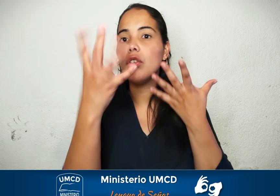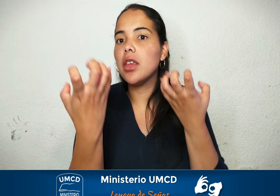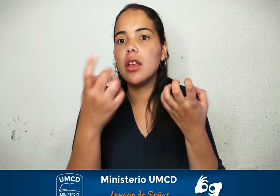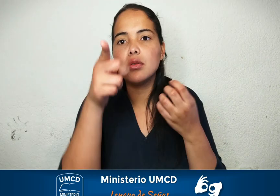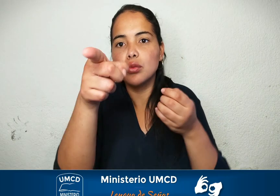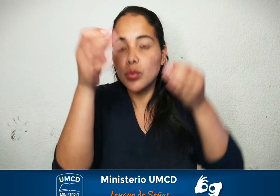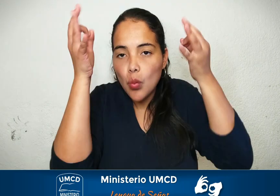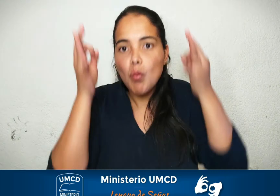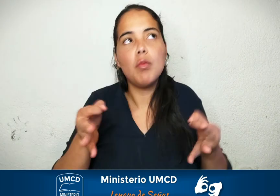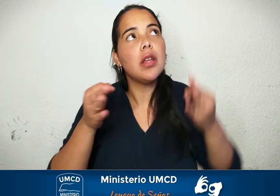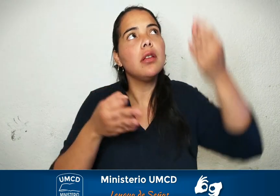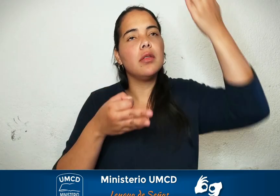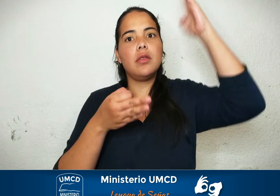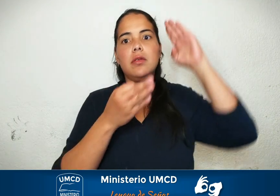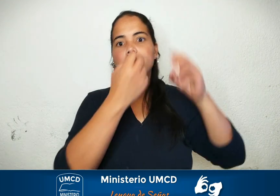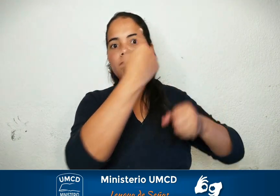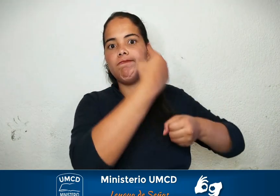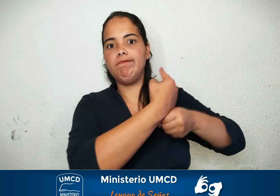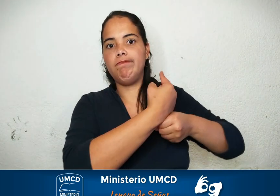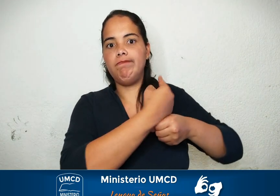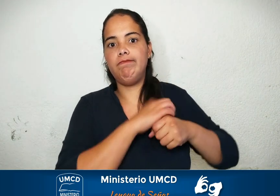quiere cumplir la voluntad de Dios.